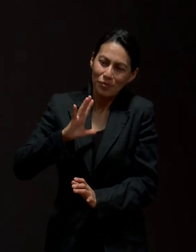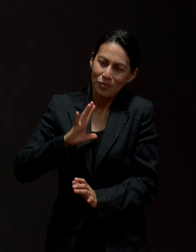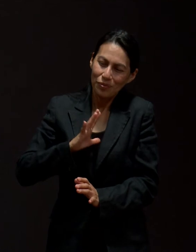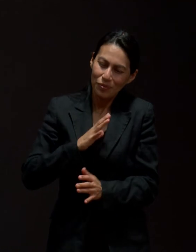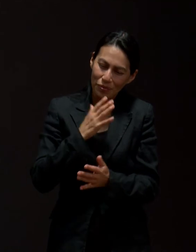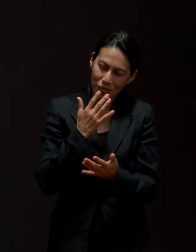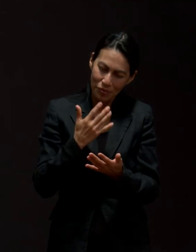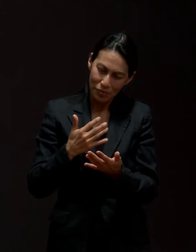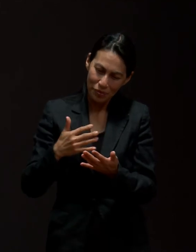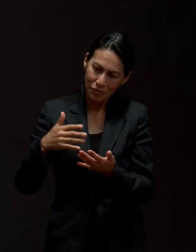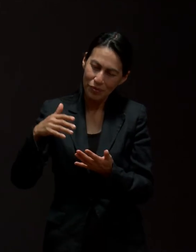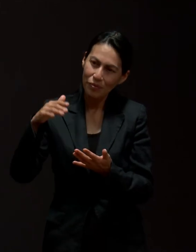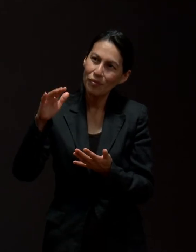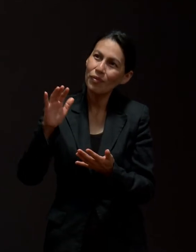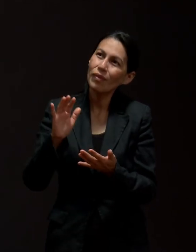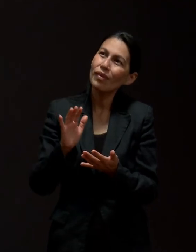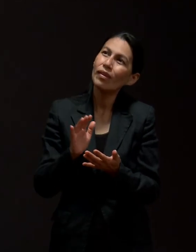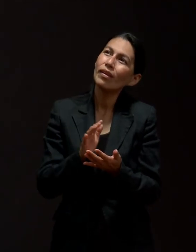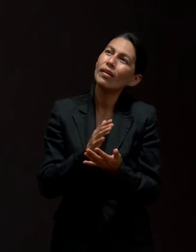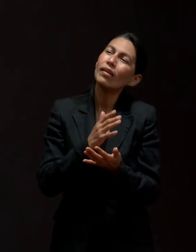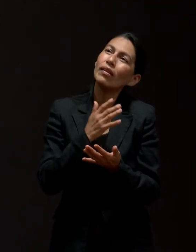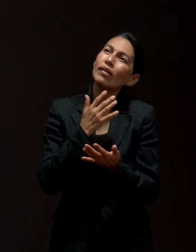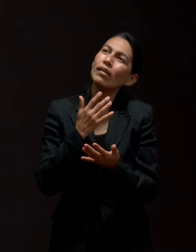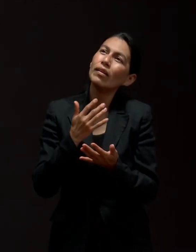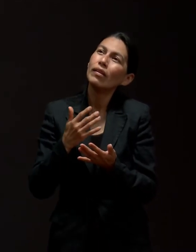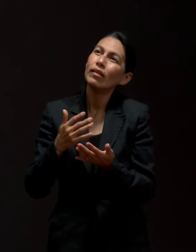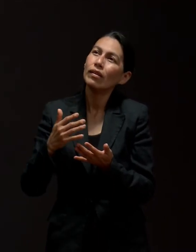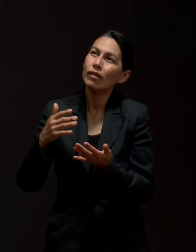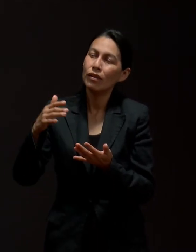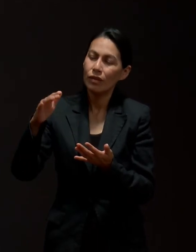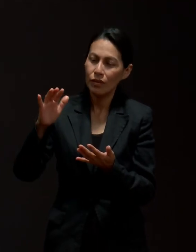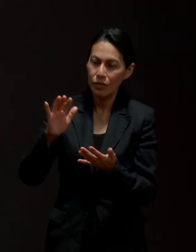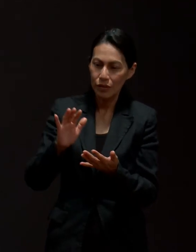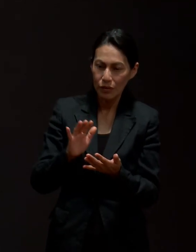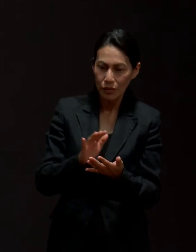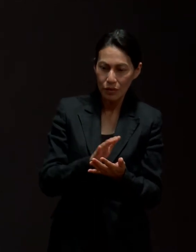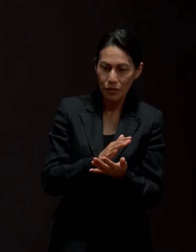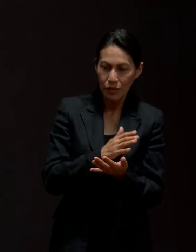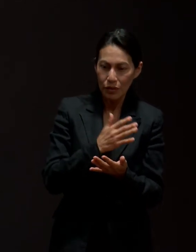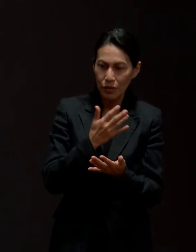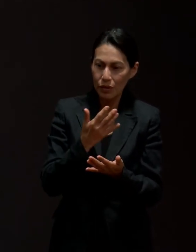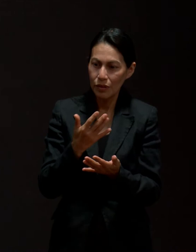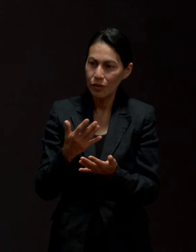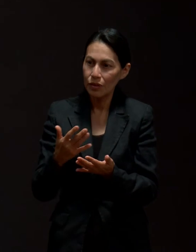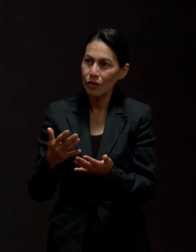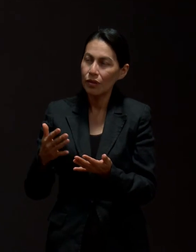Amén. Amén.